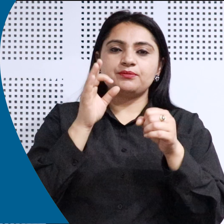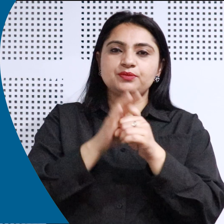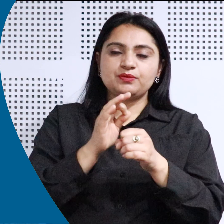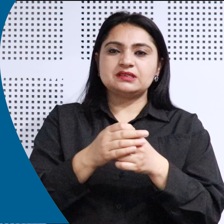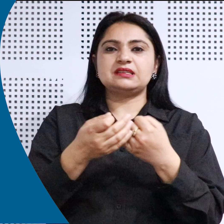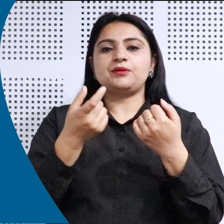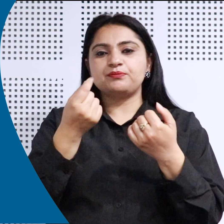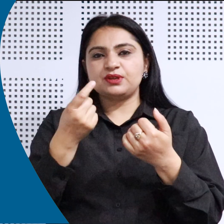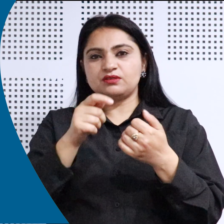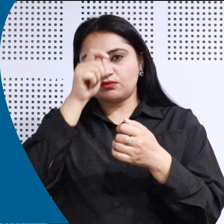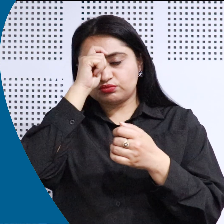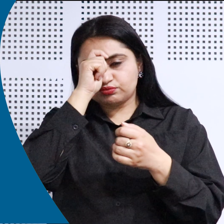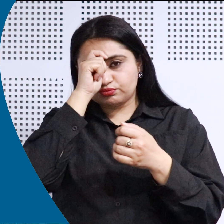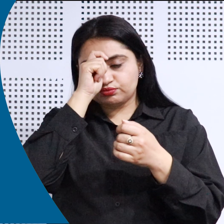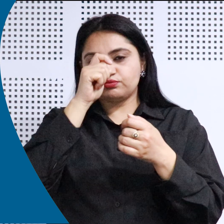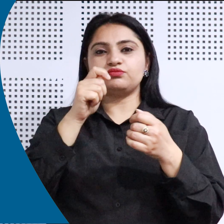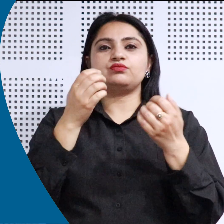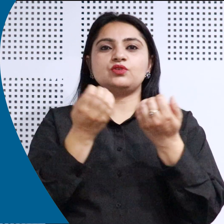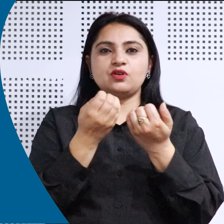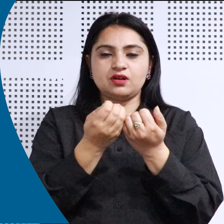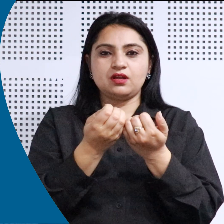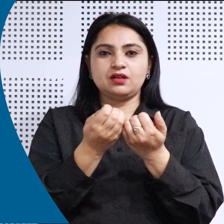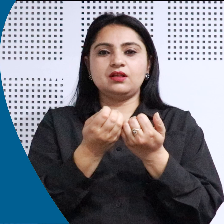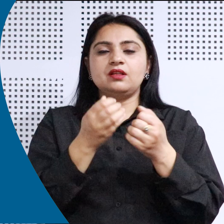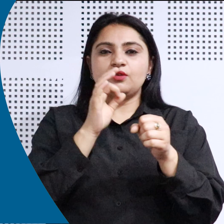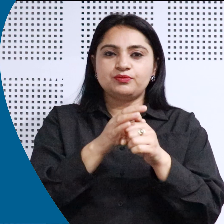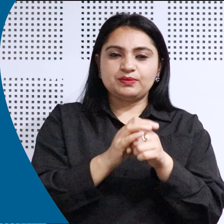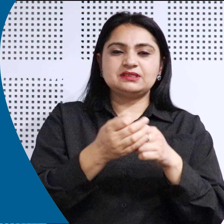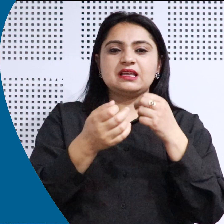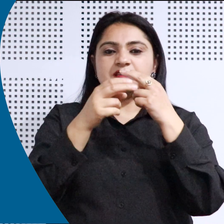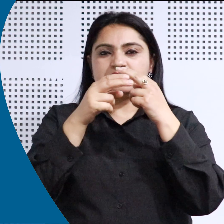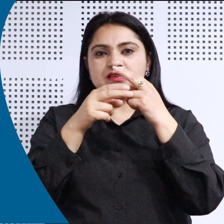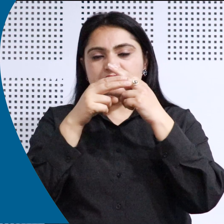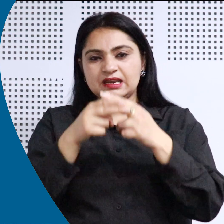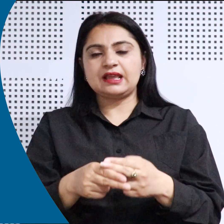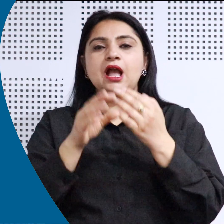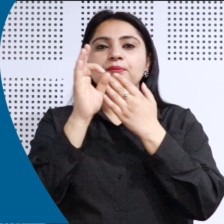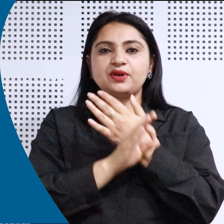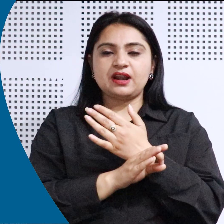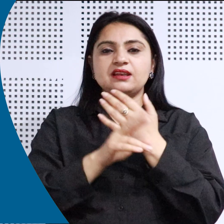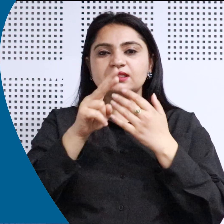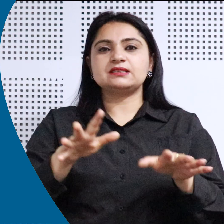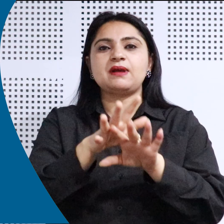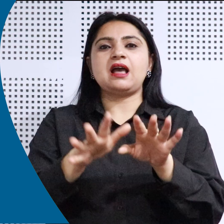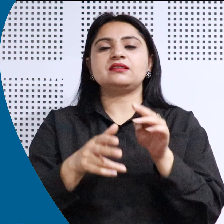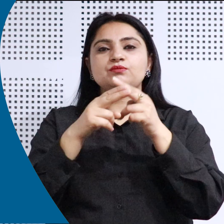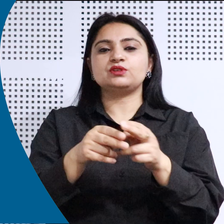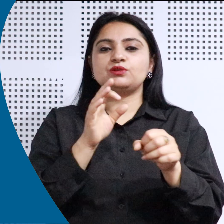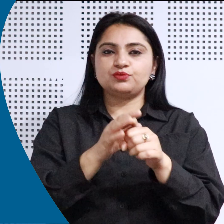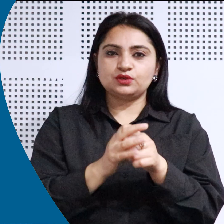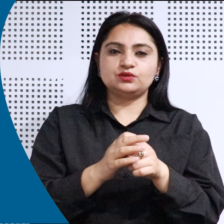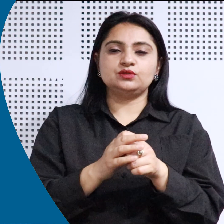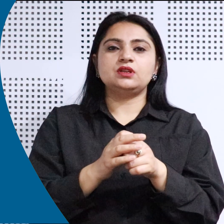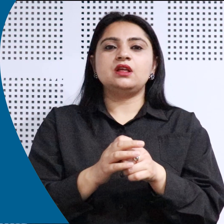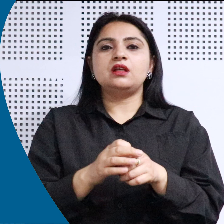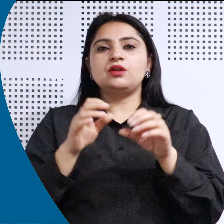वित्तीय अनुशासन पालना गर्न व्यवस्थित र कानुन सम्मत लेखा प्रणालीमा आधारित बजेट व्यवस्था, प्रभावकारी लेखा